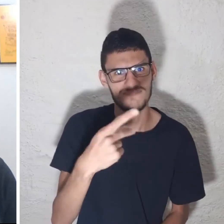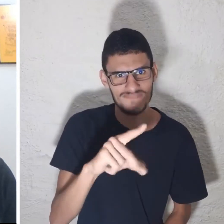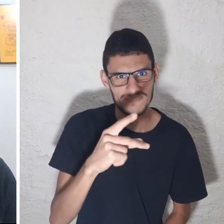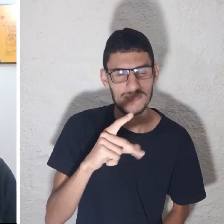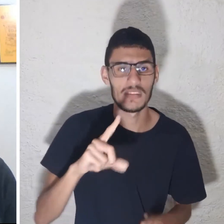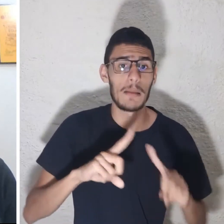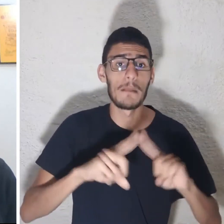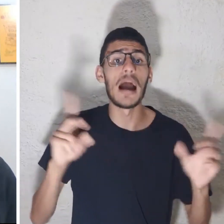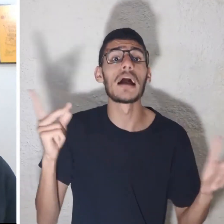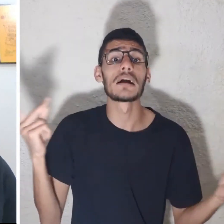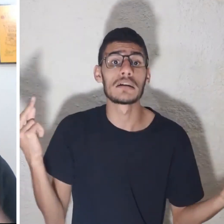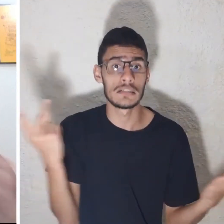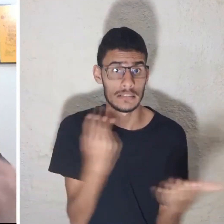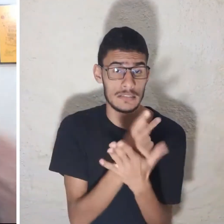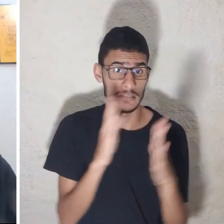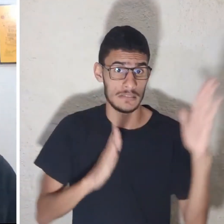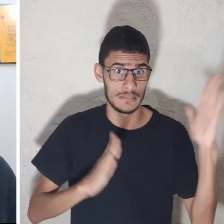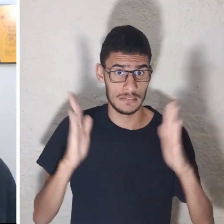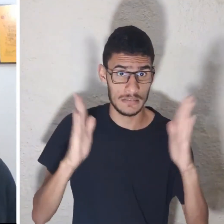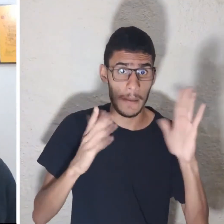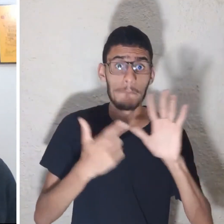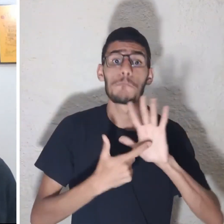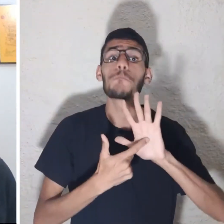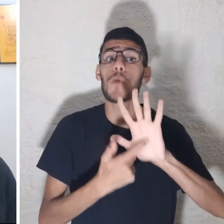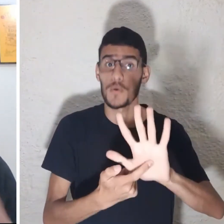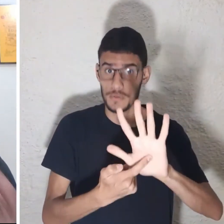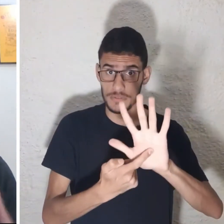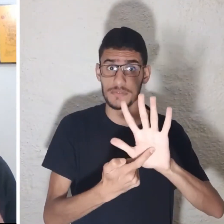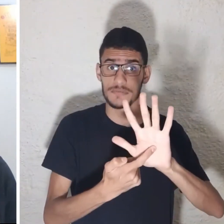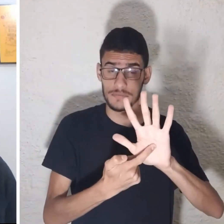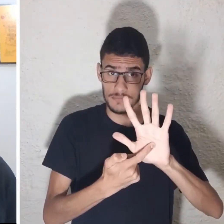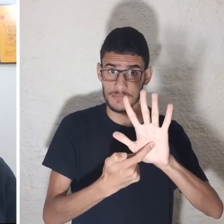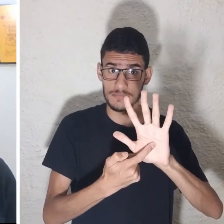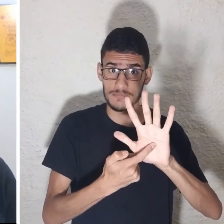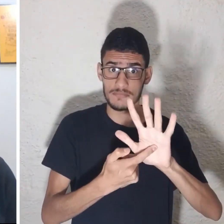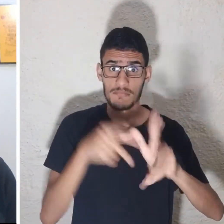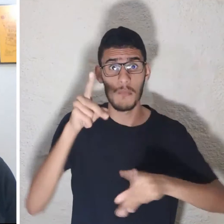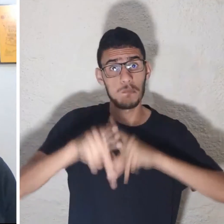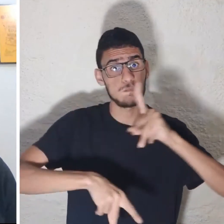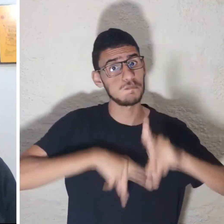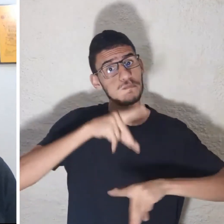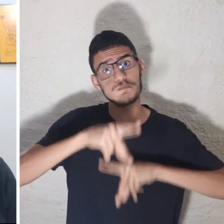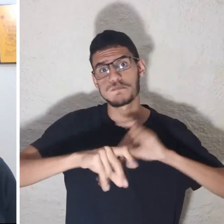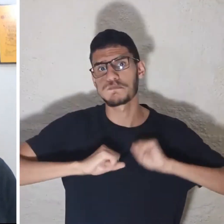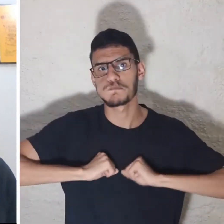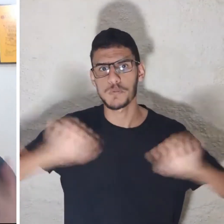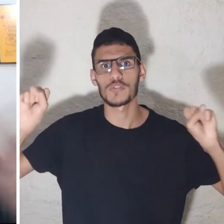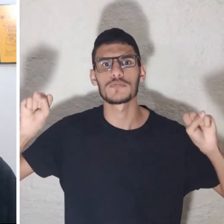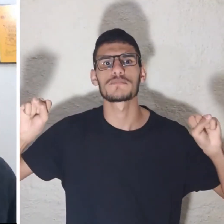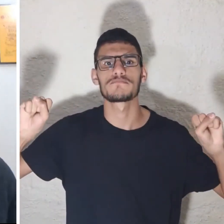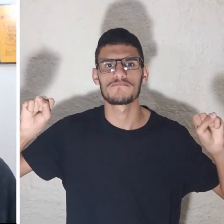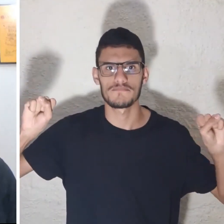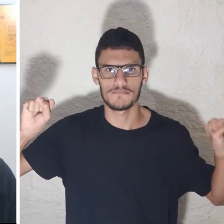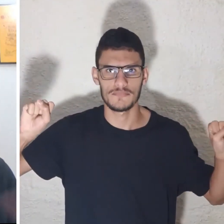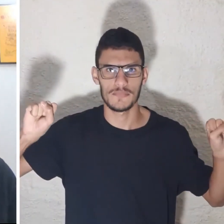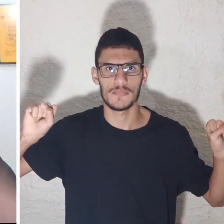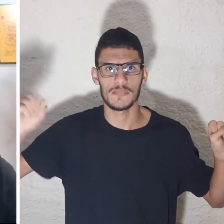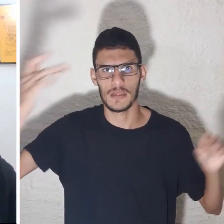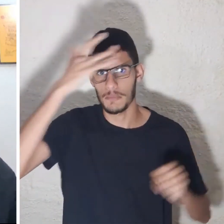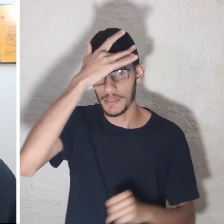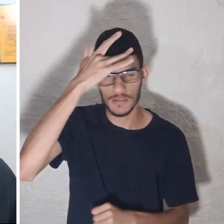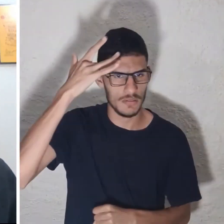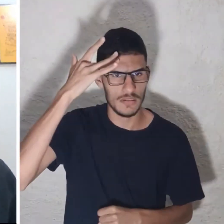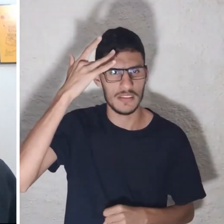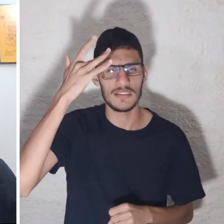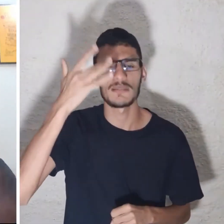confederação do Equador, né? Mas ela foi um termômetro interessante para mostrar a insatisfação, o grau de insatisfação que existia a ponto,